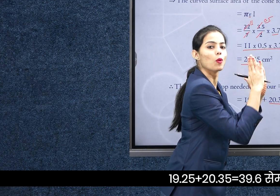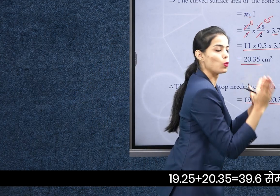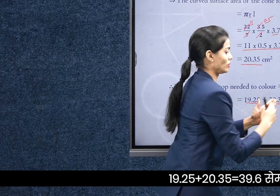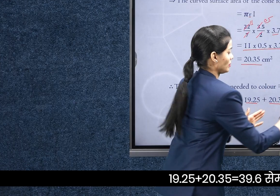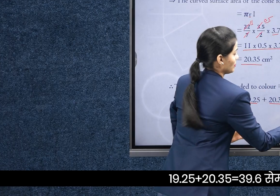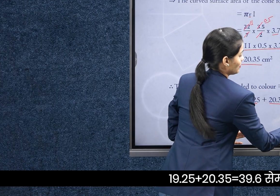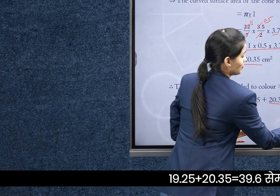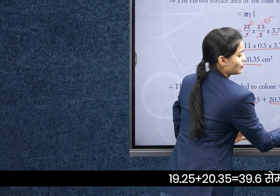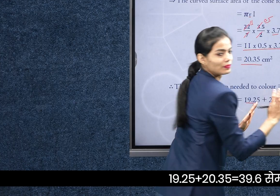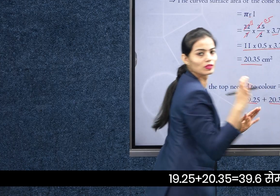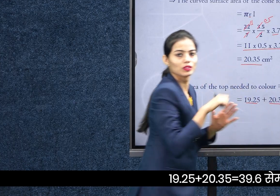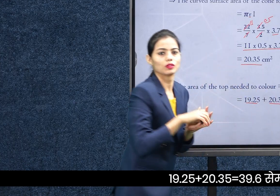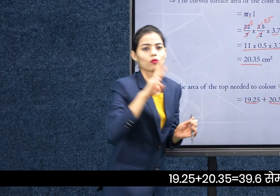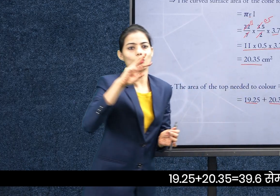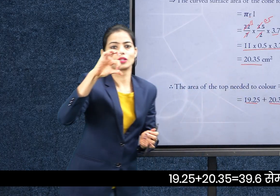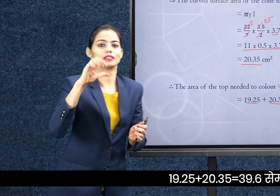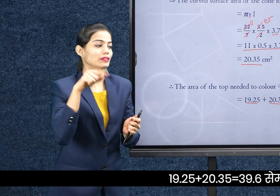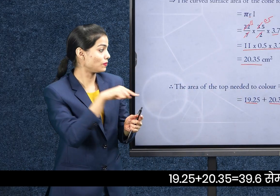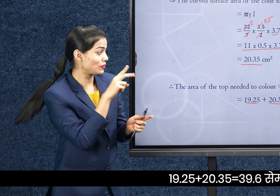39.6 सेंटीमीटरचा वर्ग.